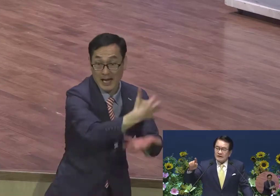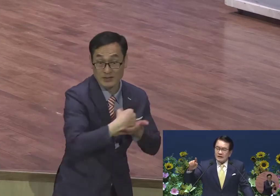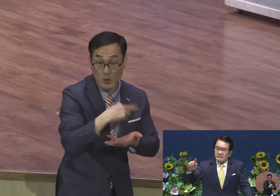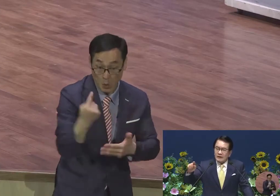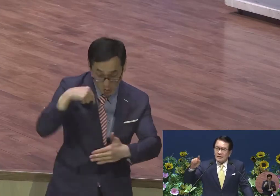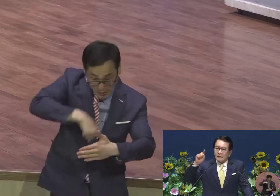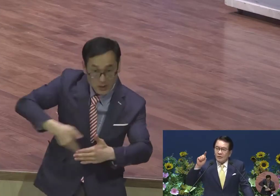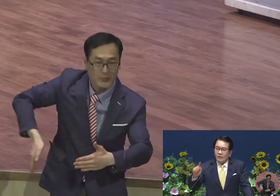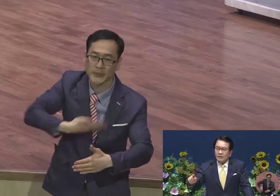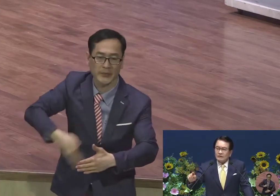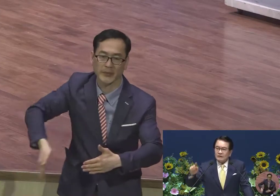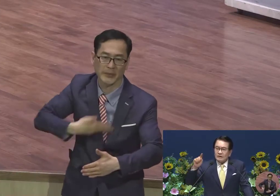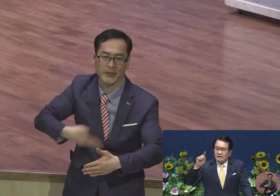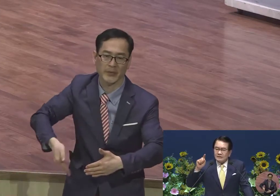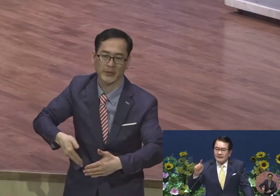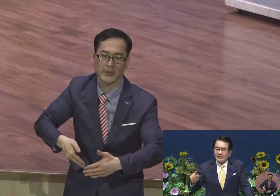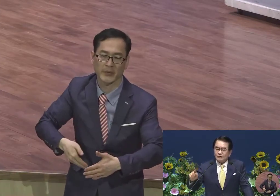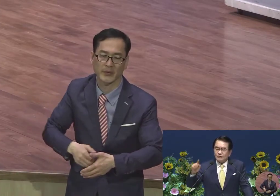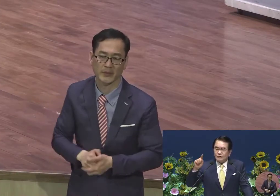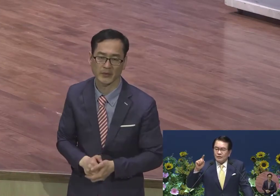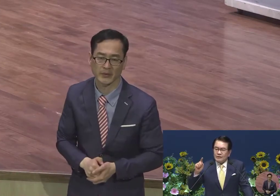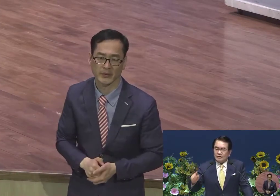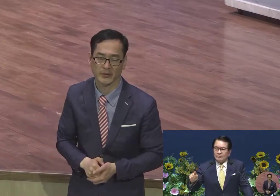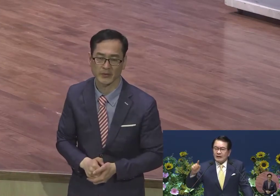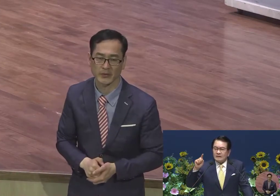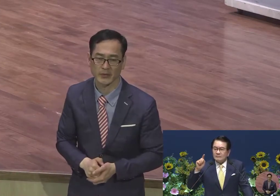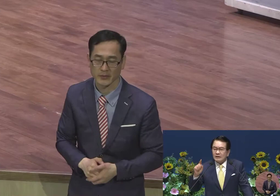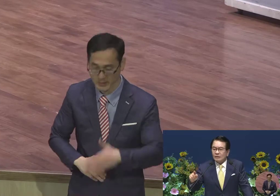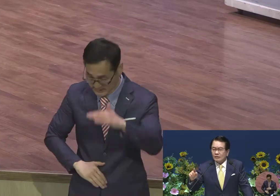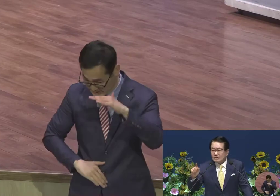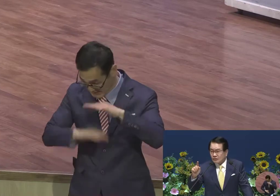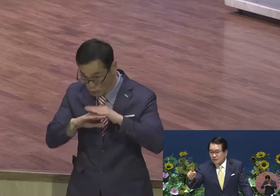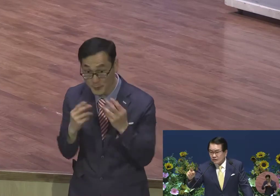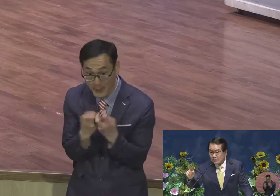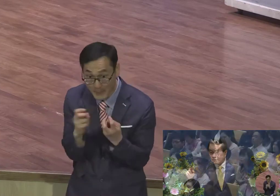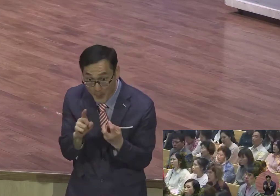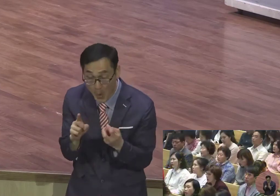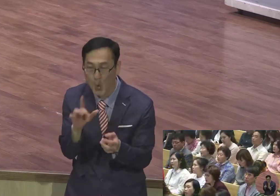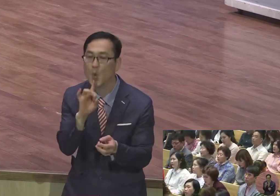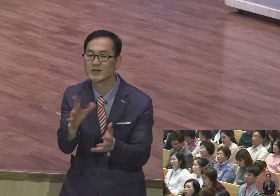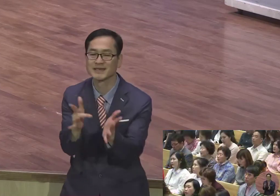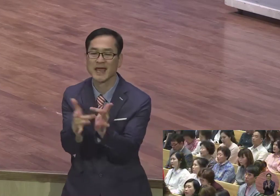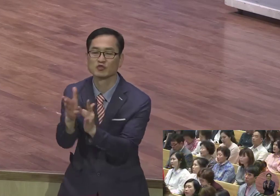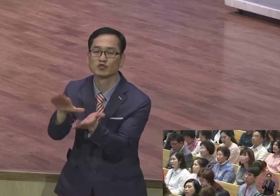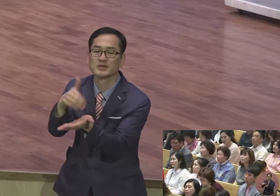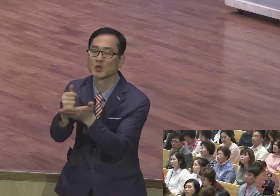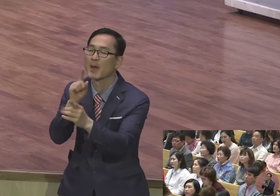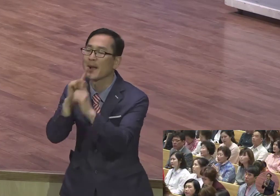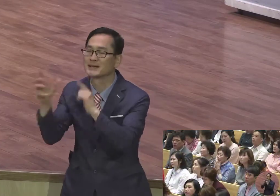파스칼이 아닙니다 오직 예수 그것의 말씀만으로 채울 수 있다 그랬어요